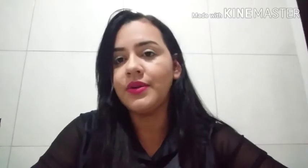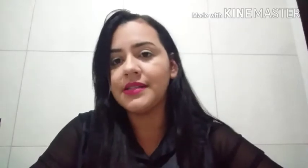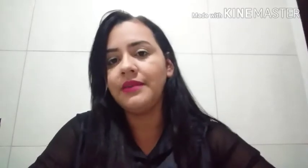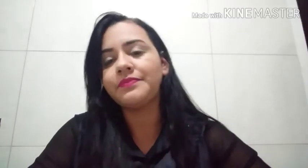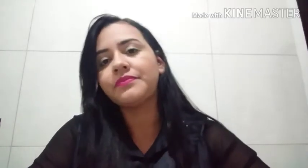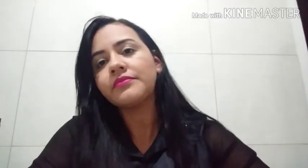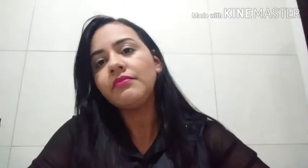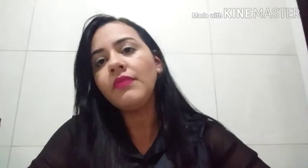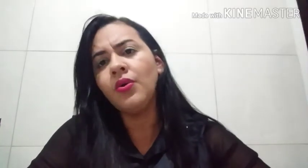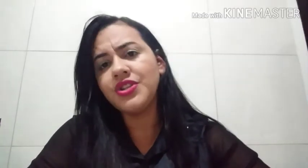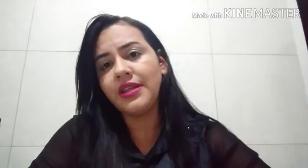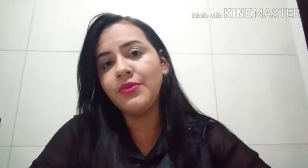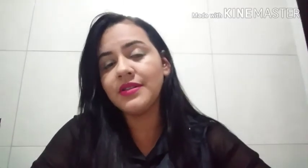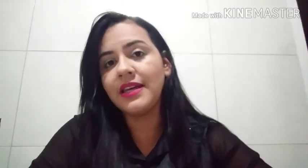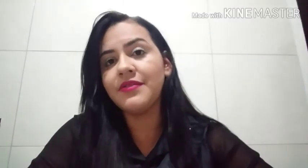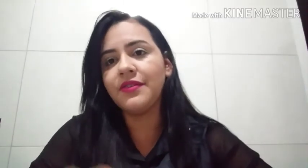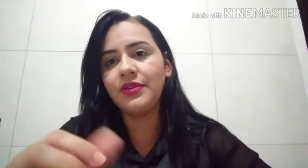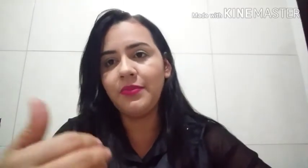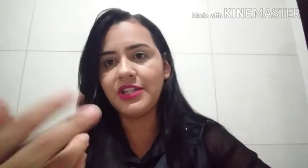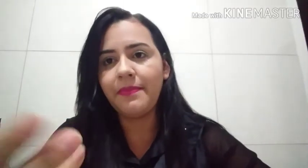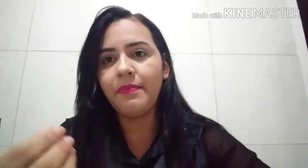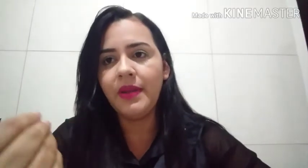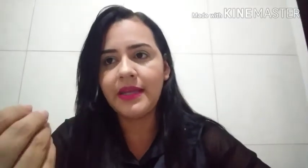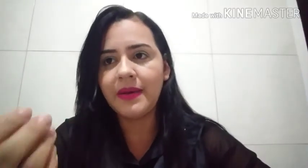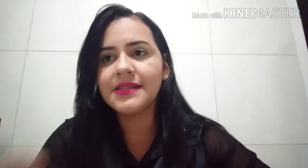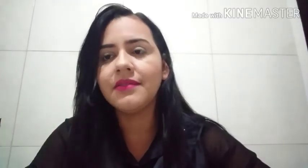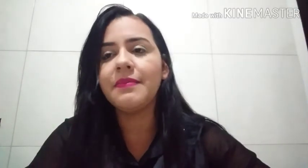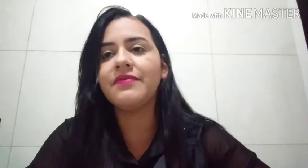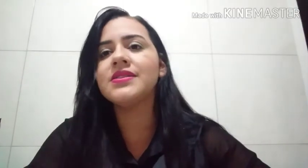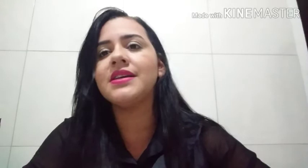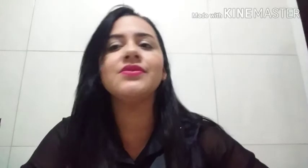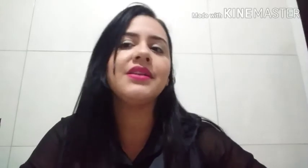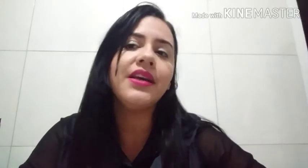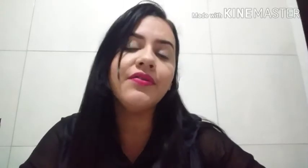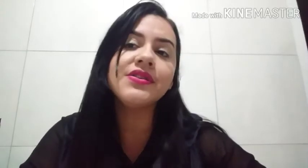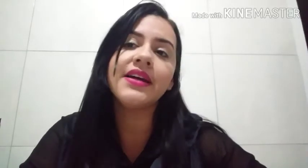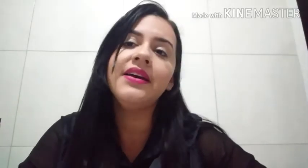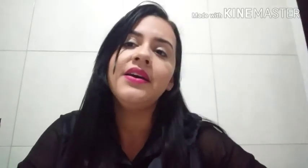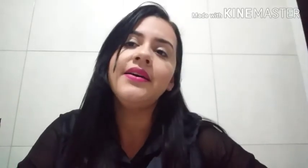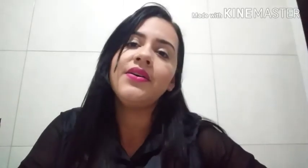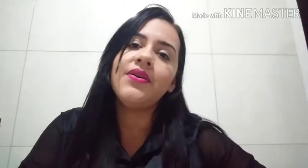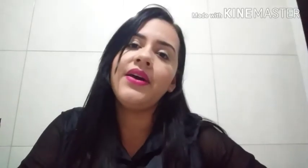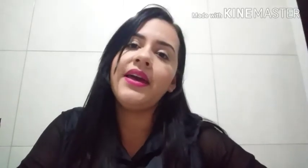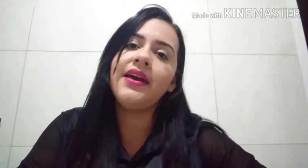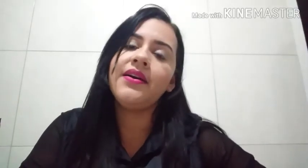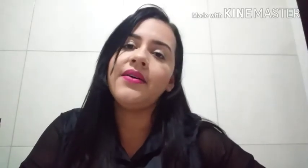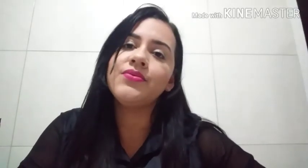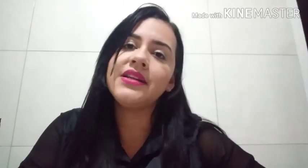né? Hoje tem muitos livros, eu vou depois estar passando aí para vocês os livros, né? Os livros